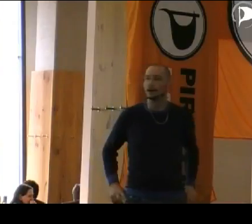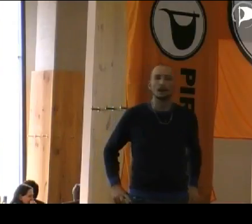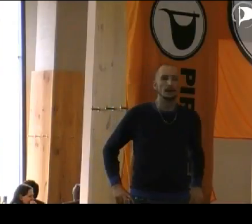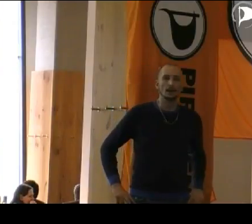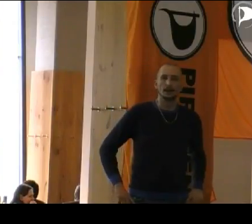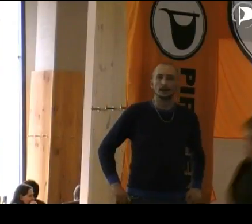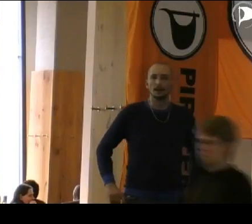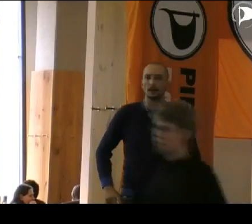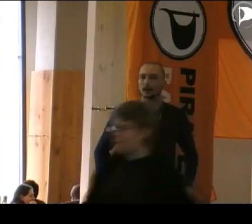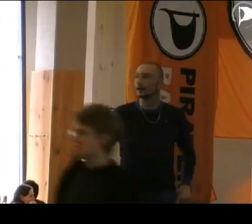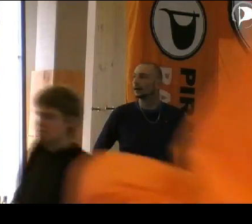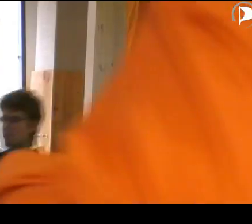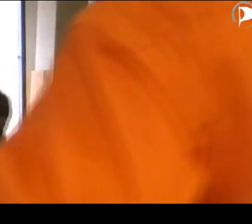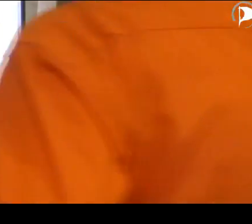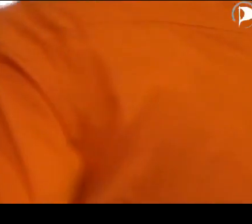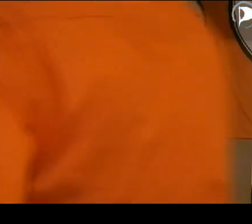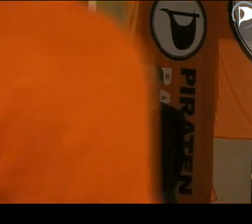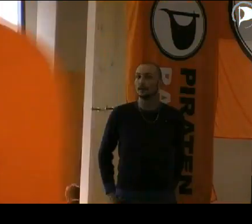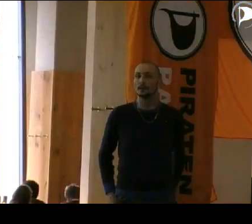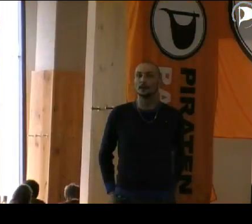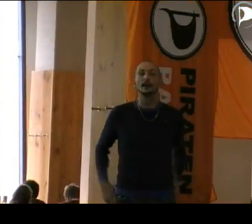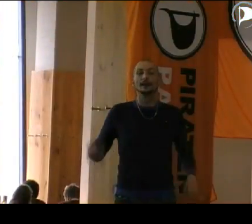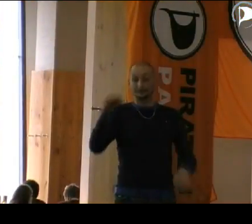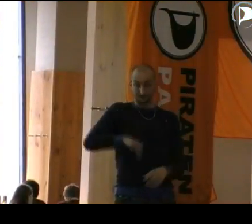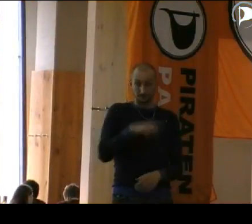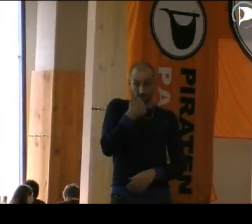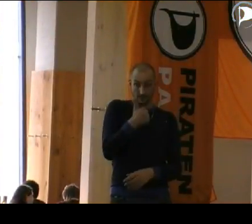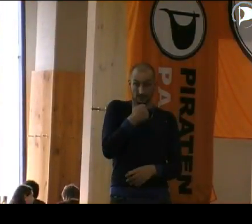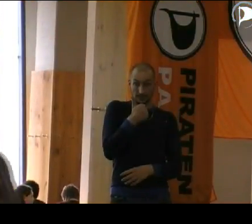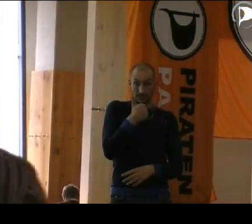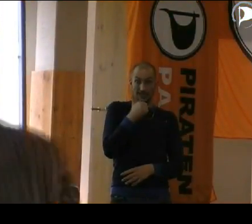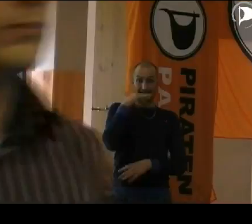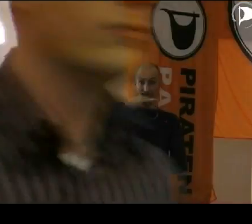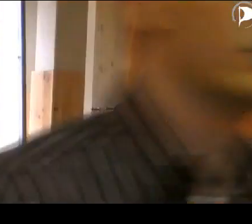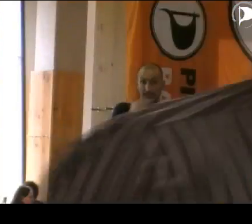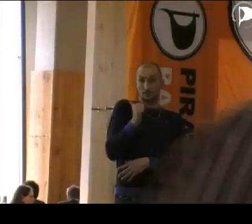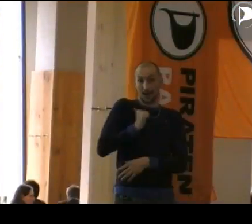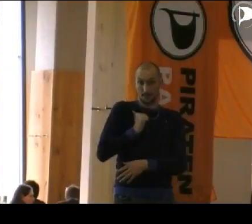und wir haben jetzt noch ein redebeitrag von timo